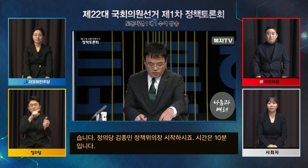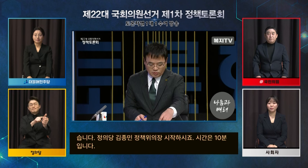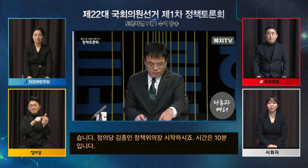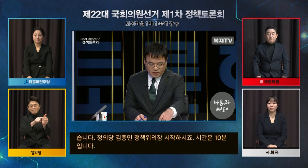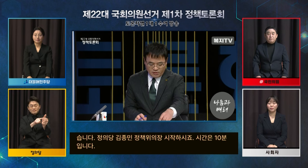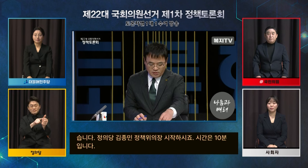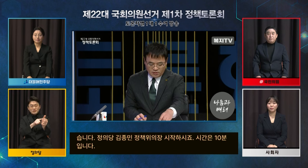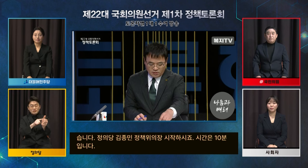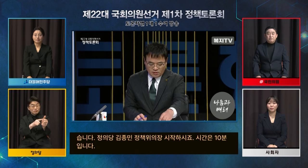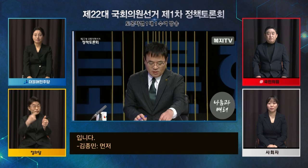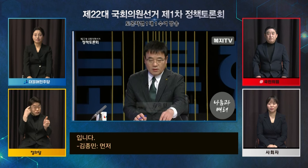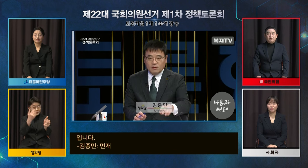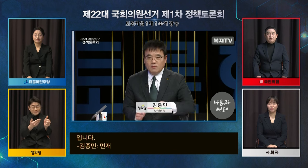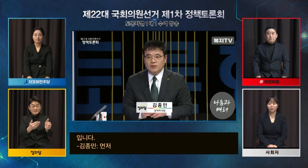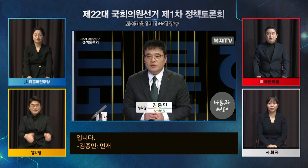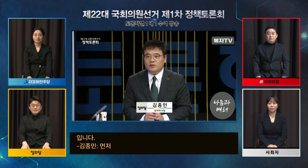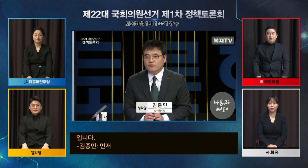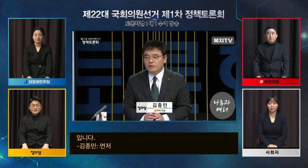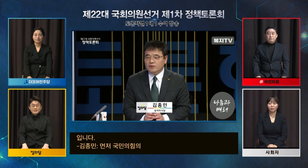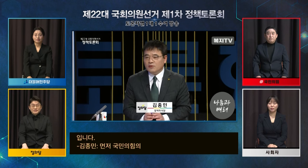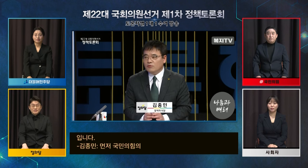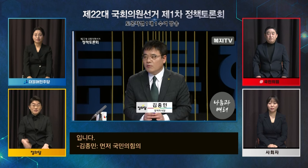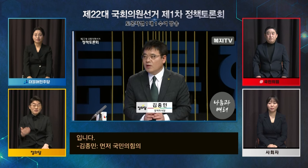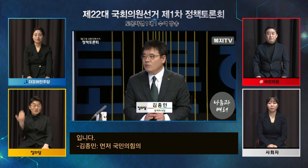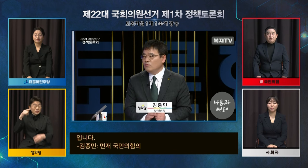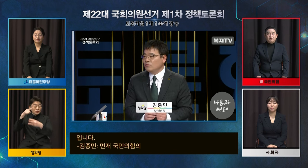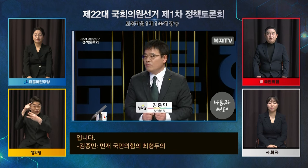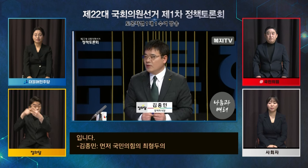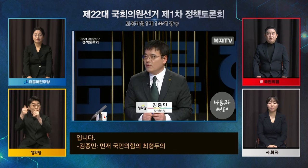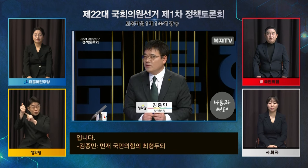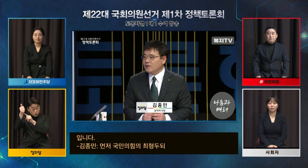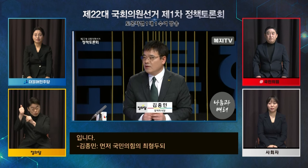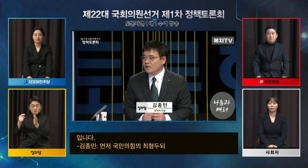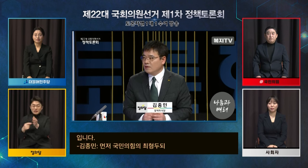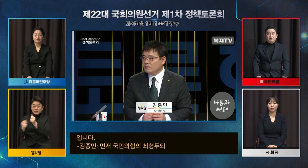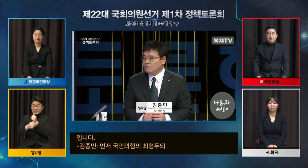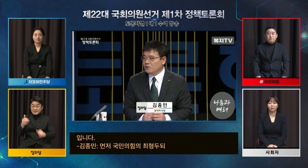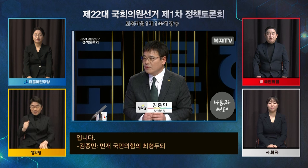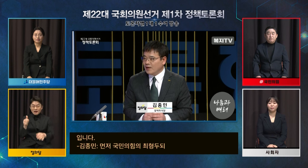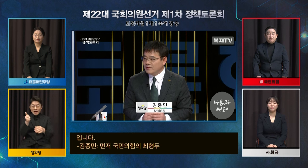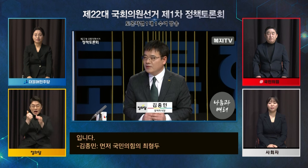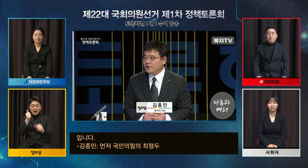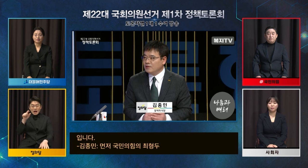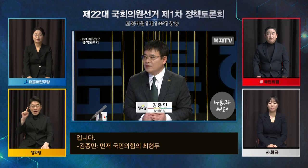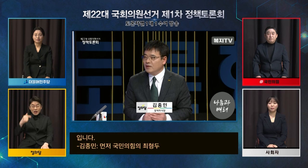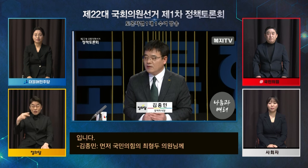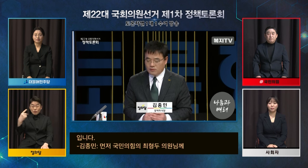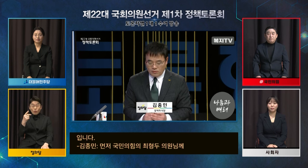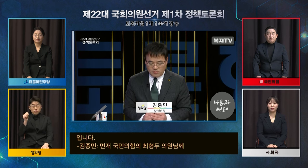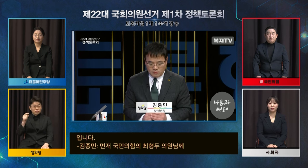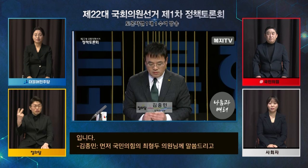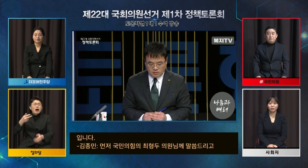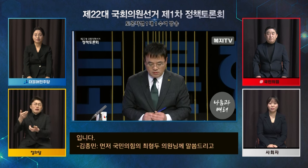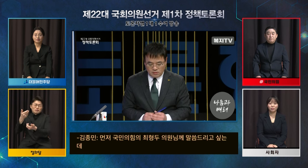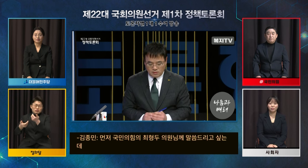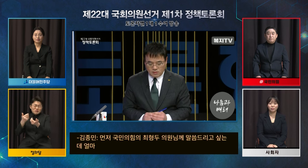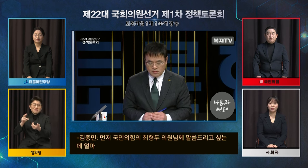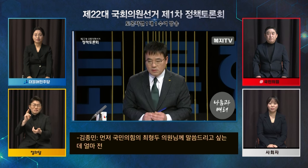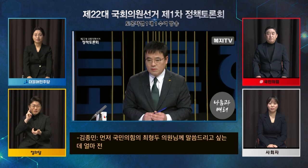먼저 말씀드리고 싶은데요. 얼마 전에 윤산돈 대통령하고 한동훈 비대위원장 간의 갈등이 굉장히 심각했고